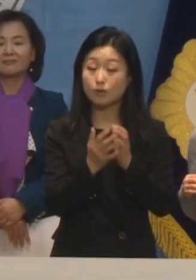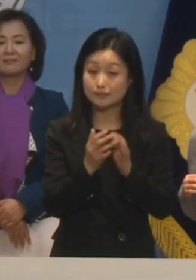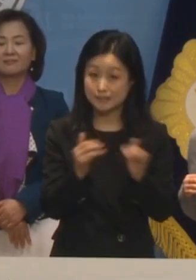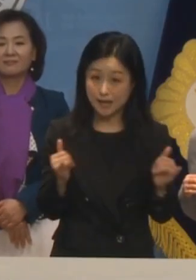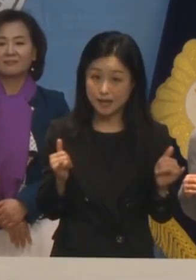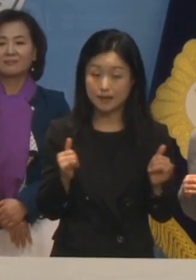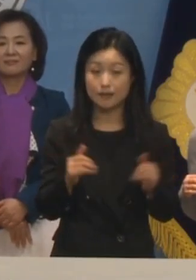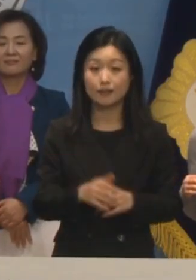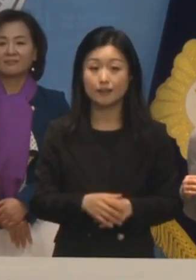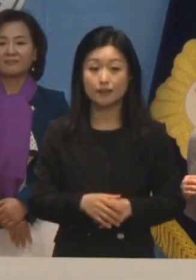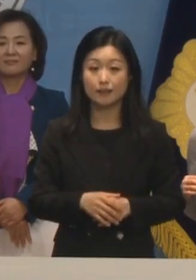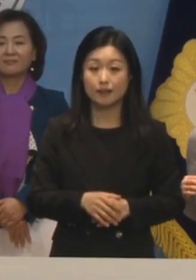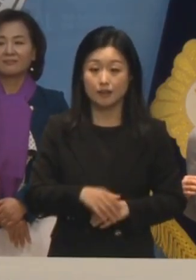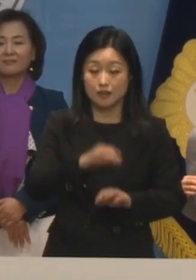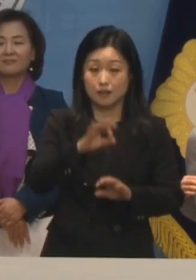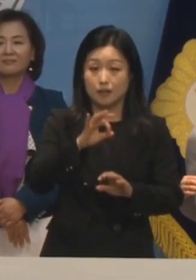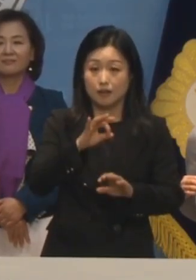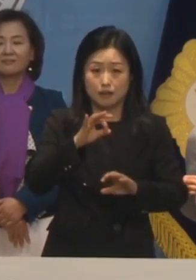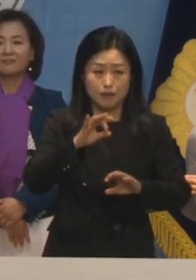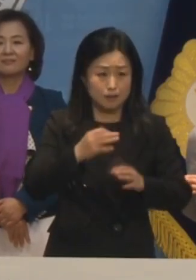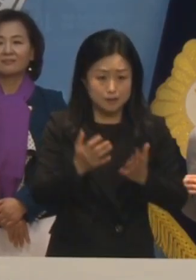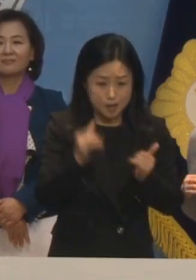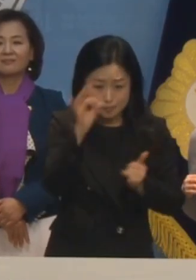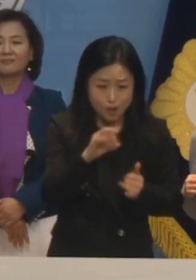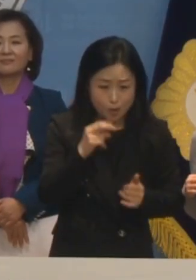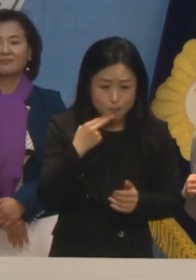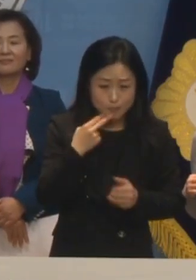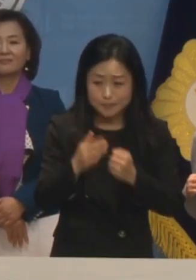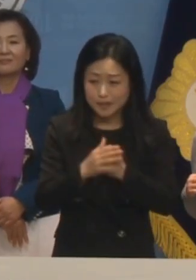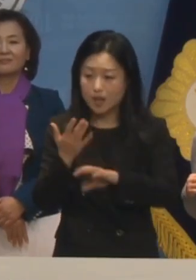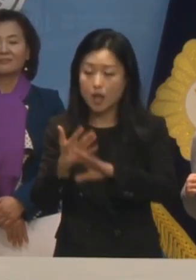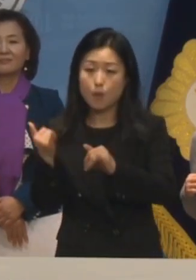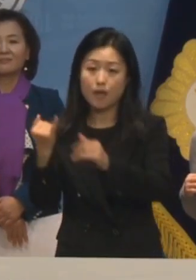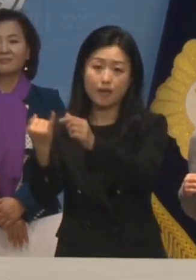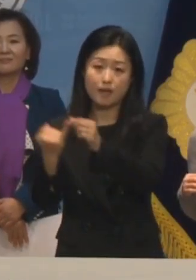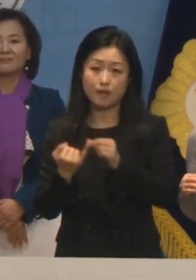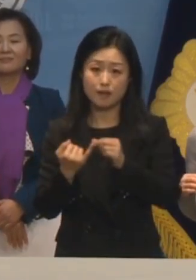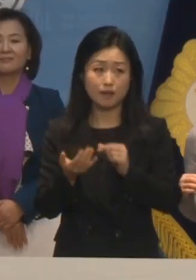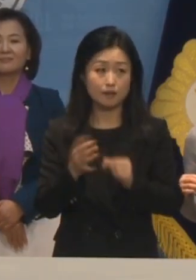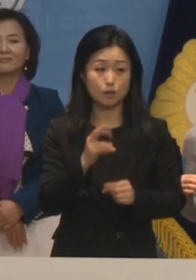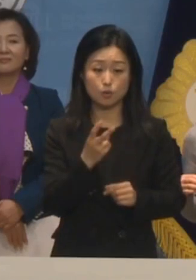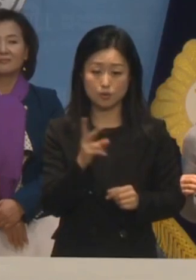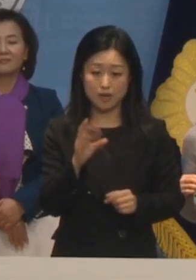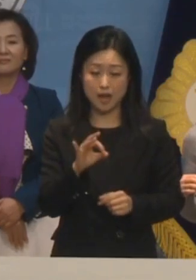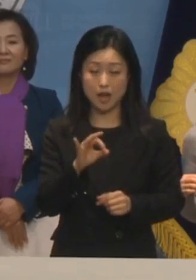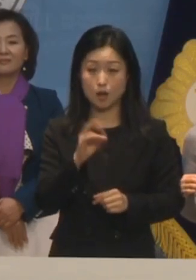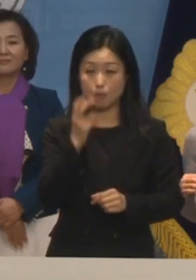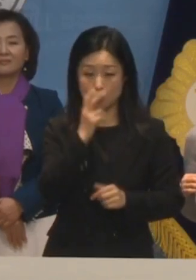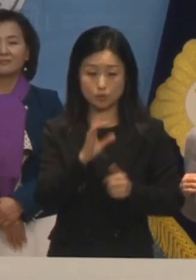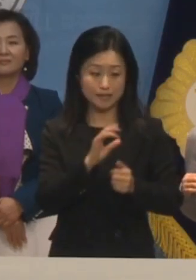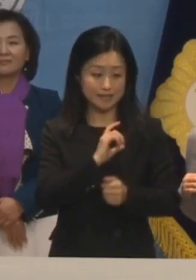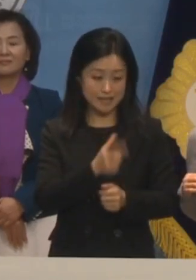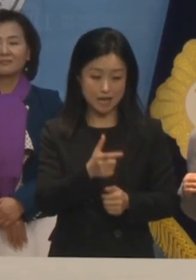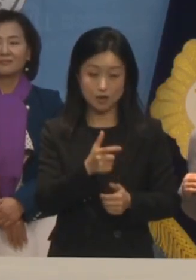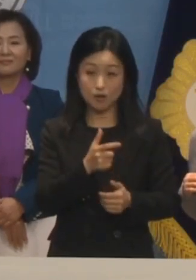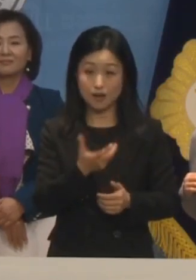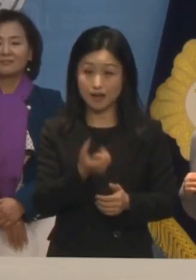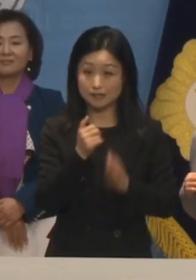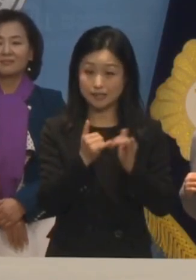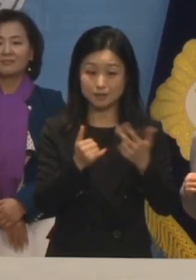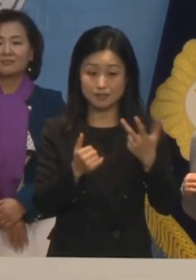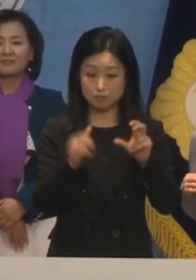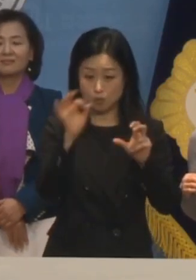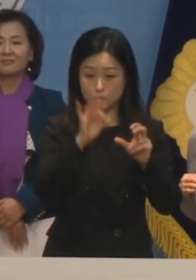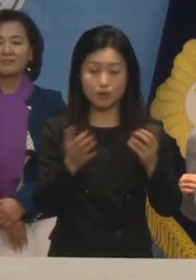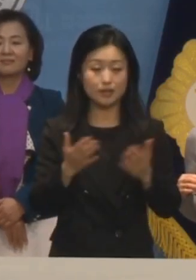인력수급이 어려워 해외 인력수급을 추진하고 있습니다. 그런데 요양보호사 자격증 소지자 중 75%는 일을